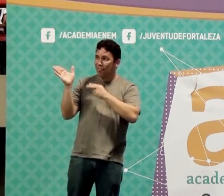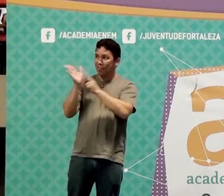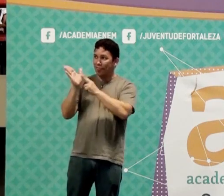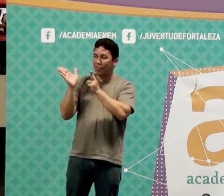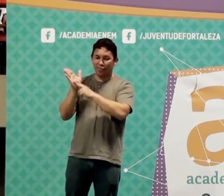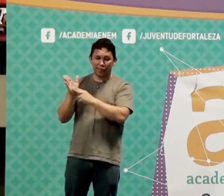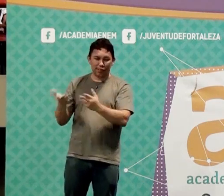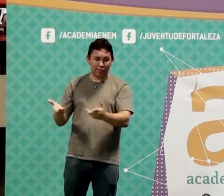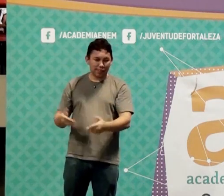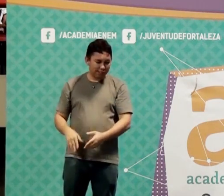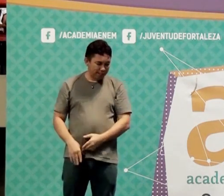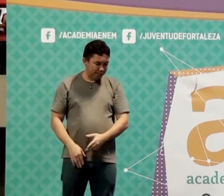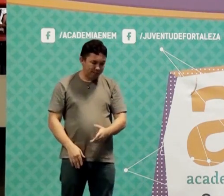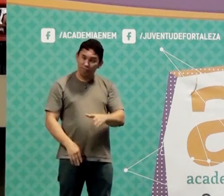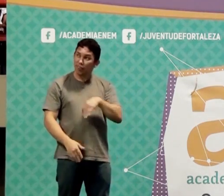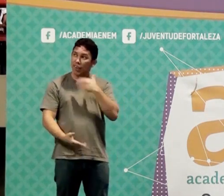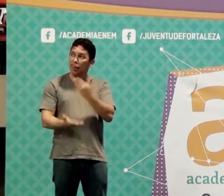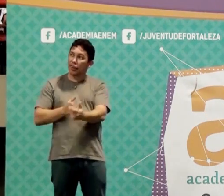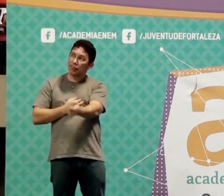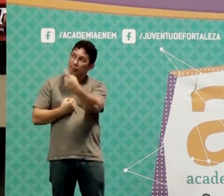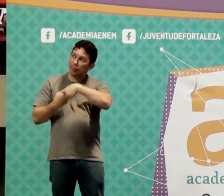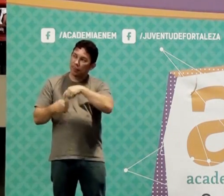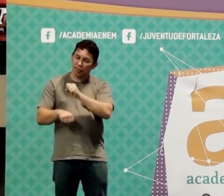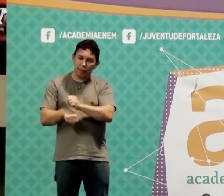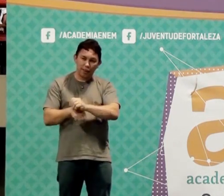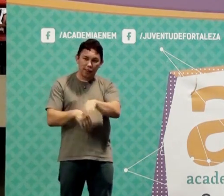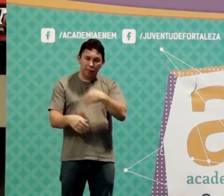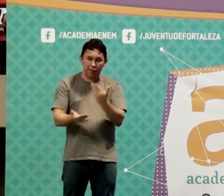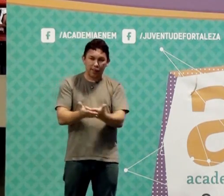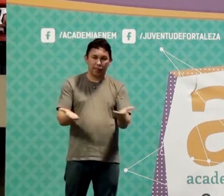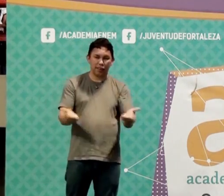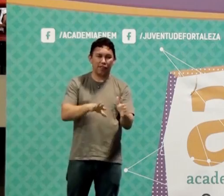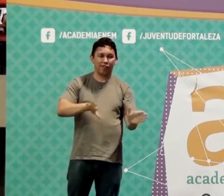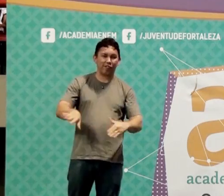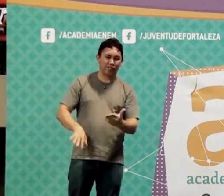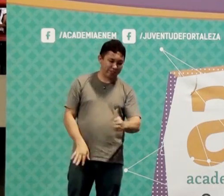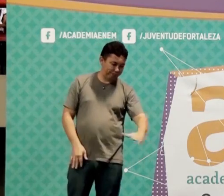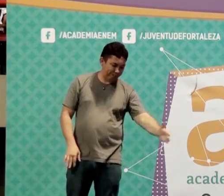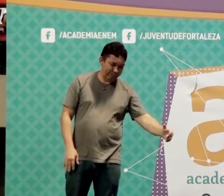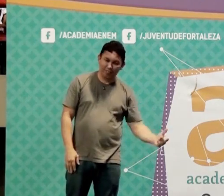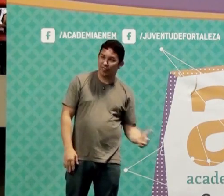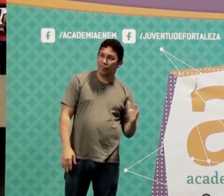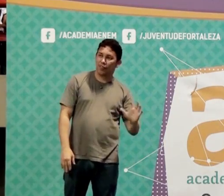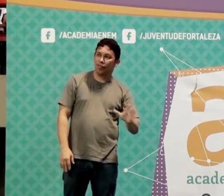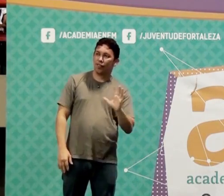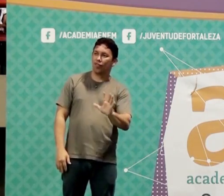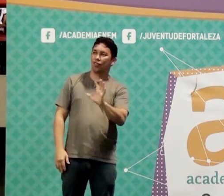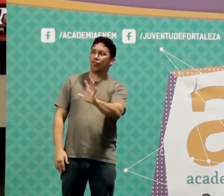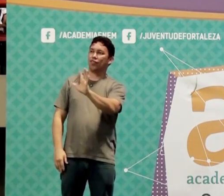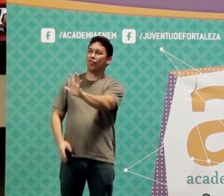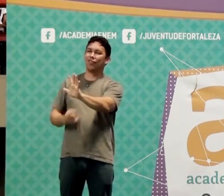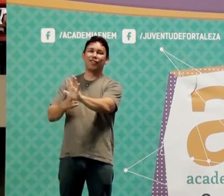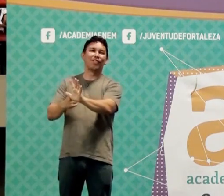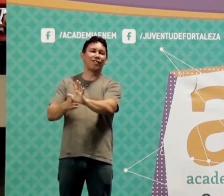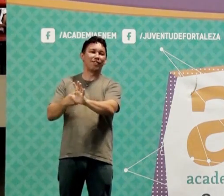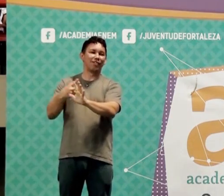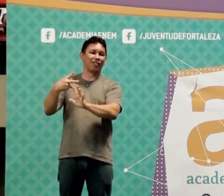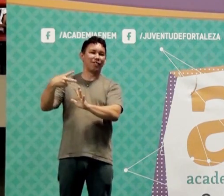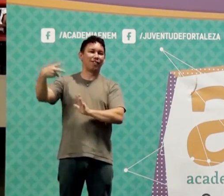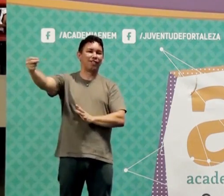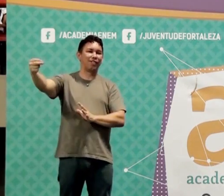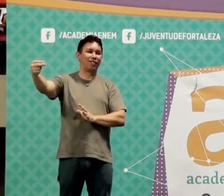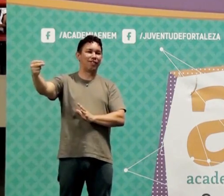quê? Trabalhando. Teve até a cruzada dos pivetes. A cruzada das crianças,